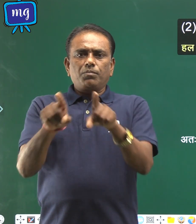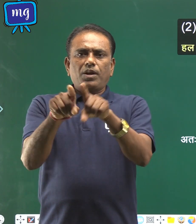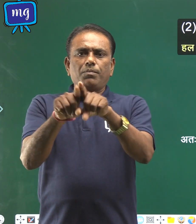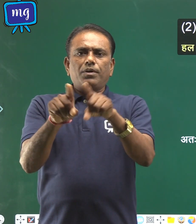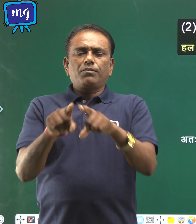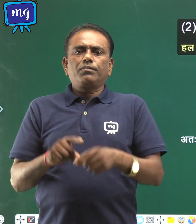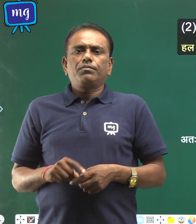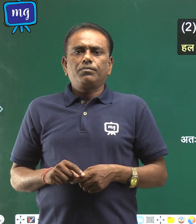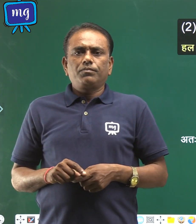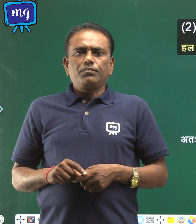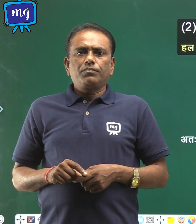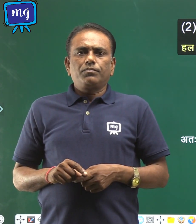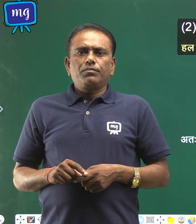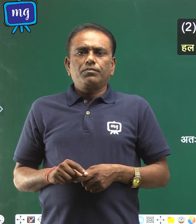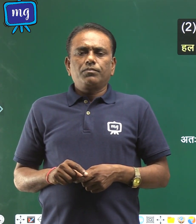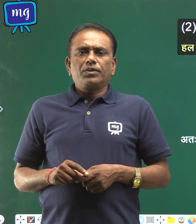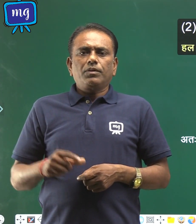बराबर